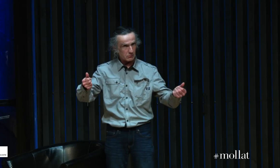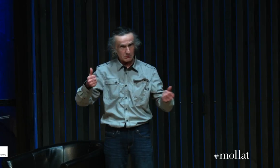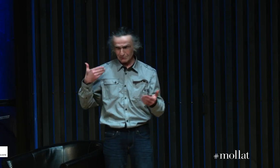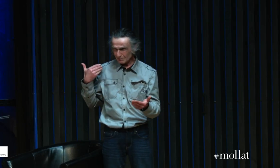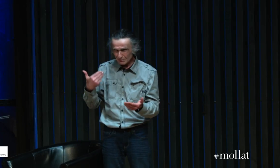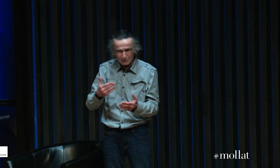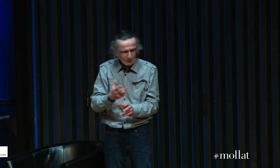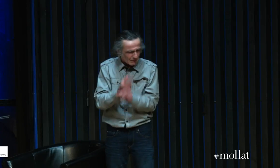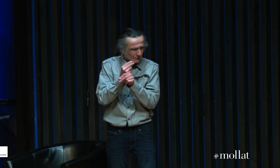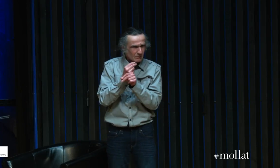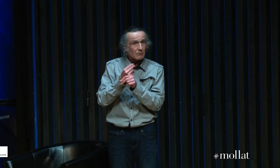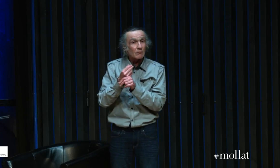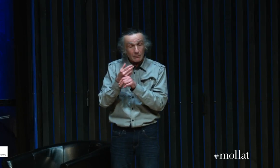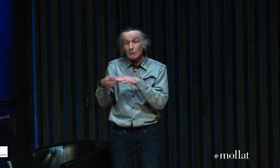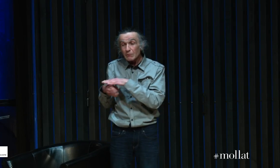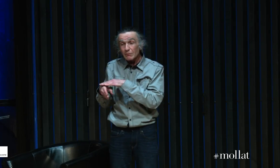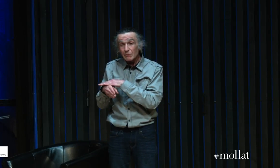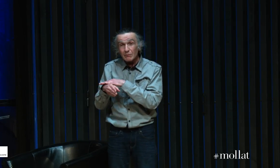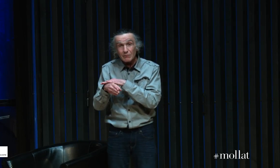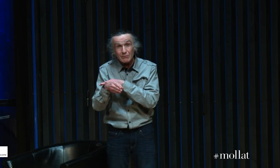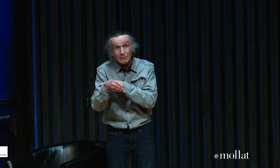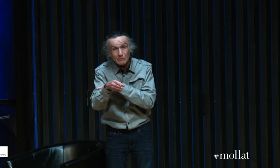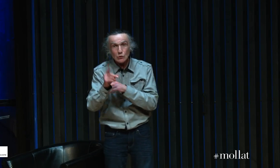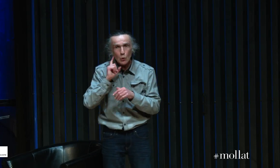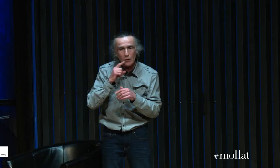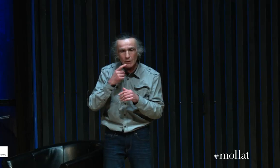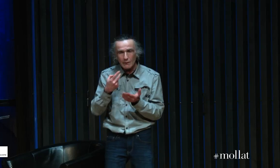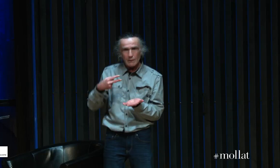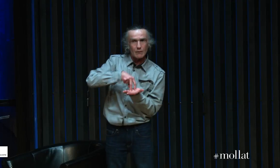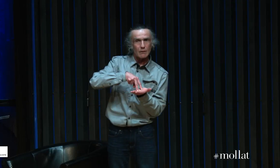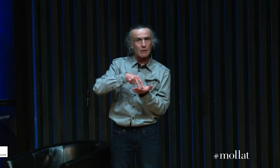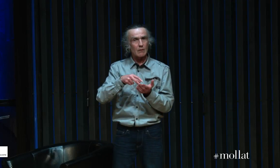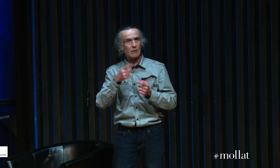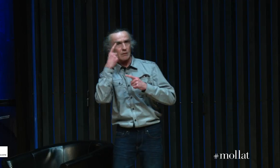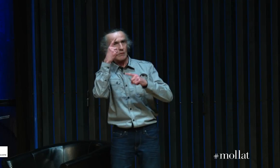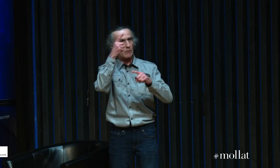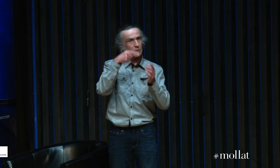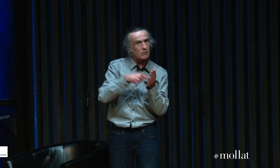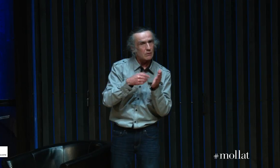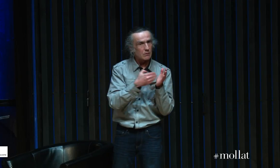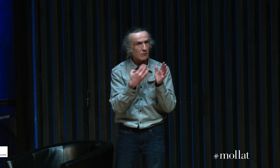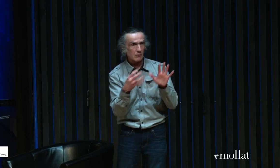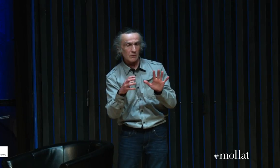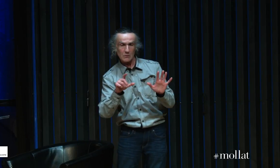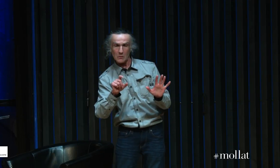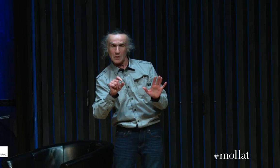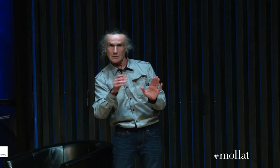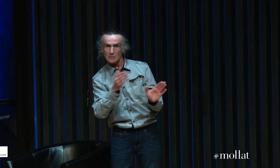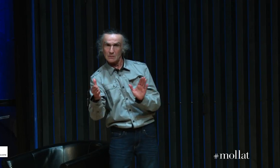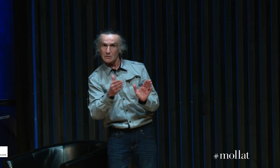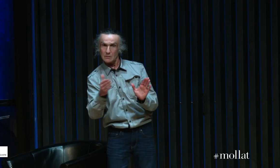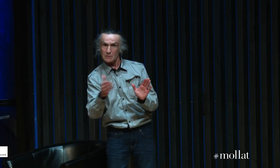les budgets n'étaient plus donnés. Donc, en sous-marin, la langue des signes a continué un petit peu, il y avait un peu